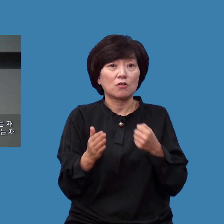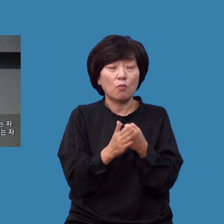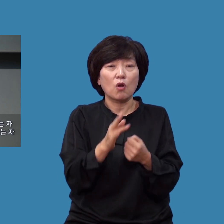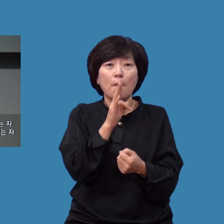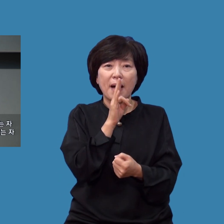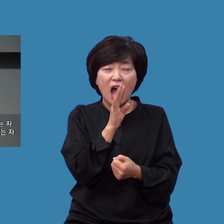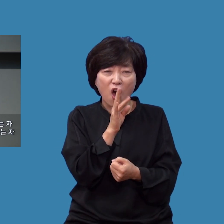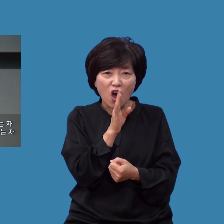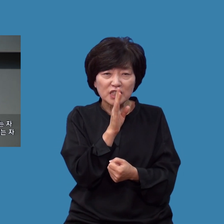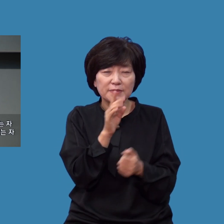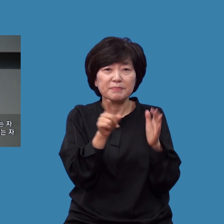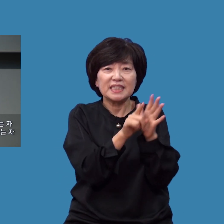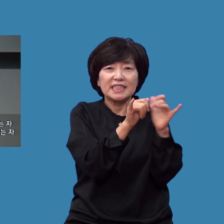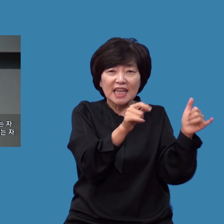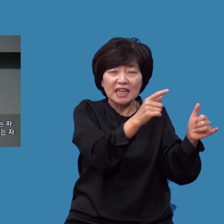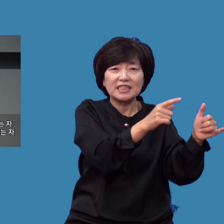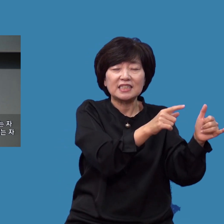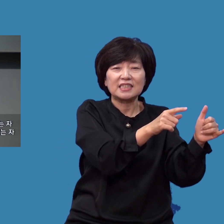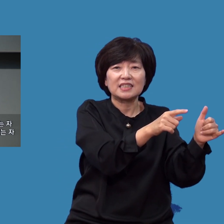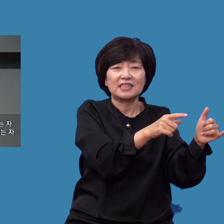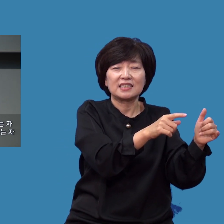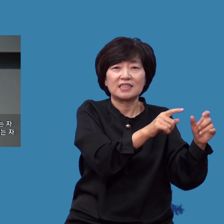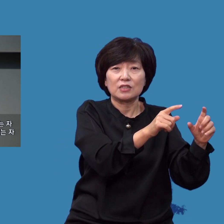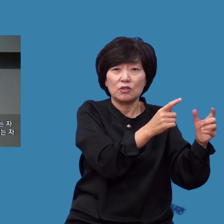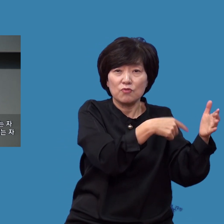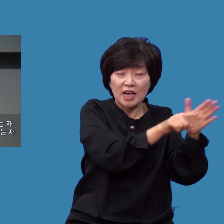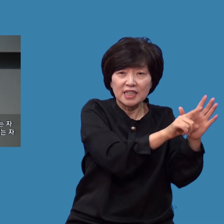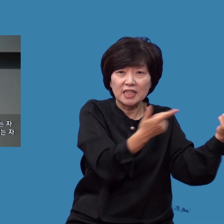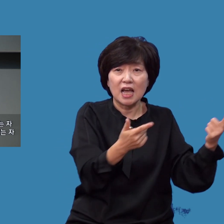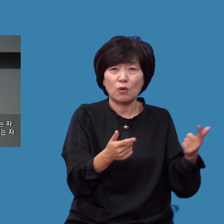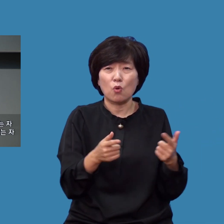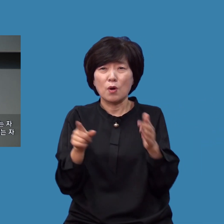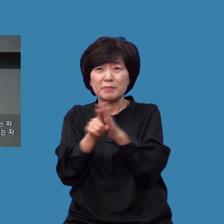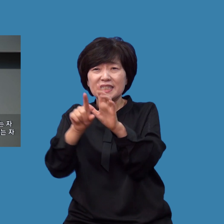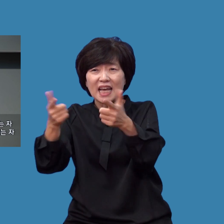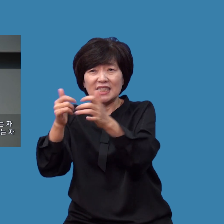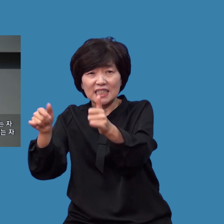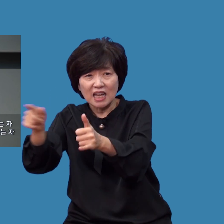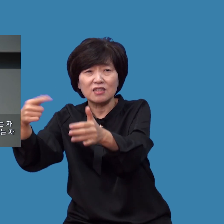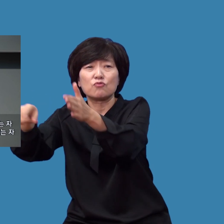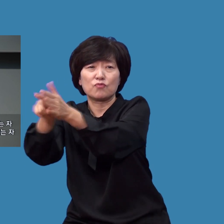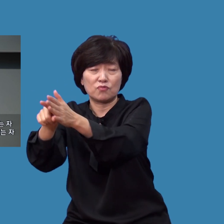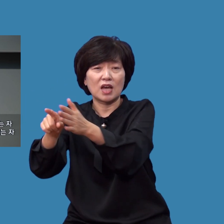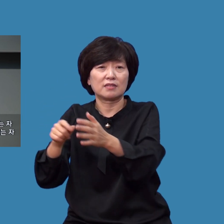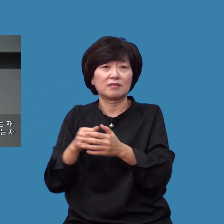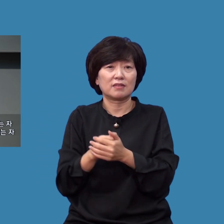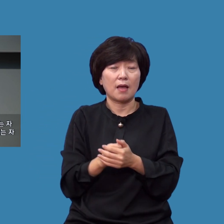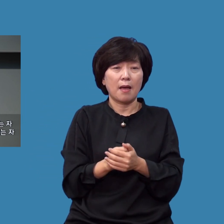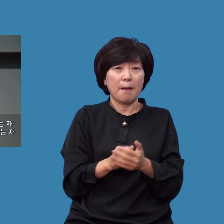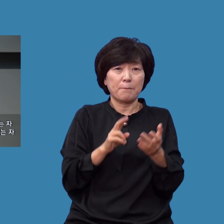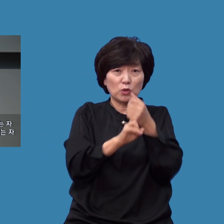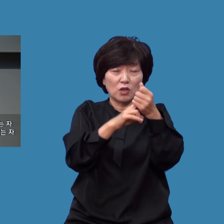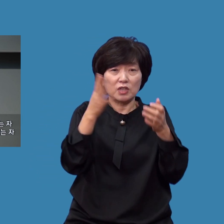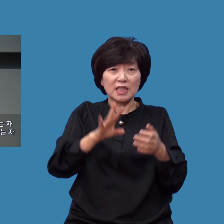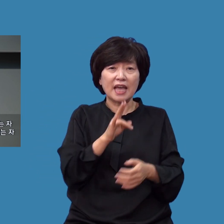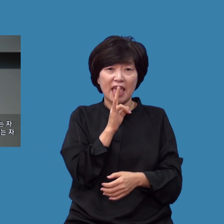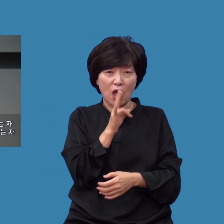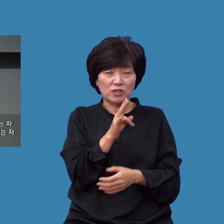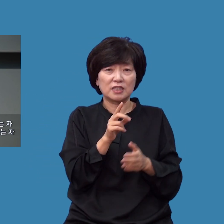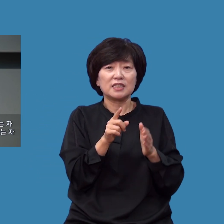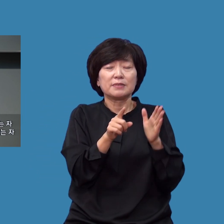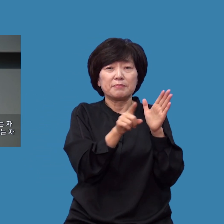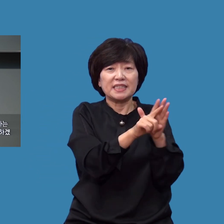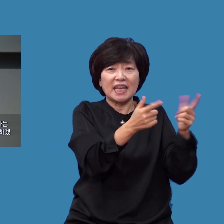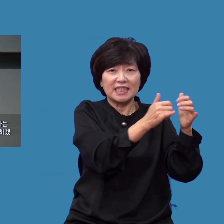그러므로 방언은 믿는 자들을 위하지 아니하고 믿지 아니하는 자들을 위하는 표적이나 예언은 믿지 아니하는 자들을 위하지 않고 믿는